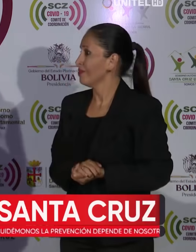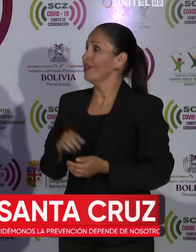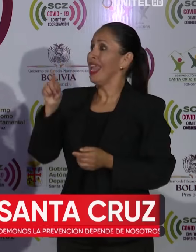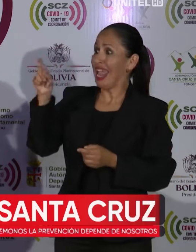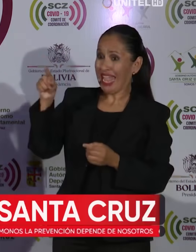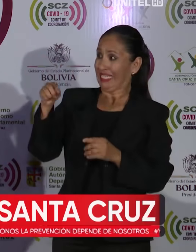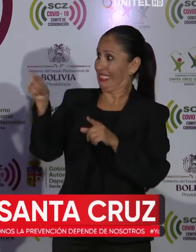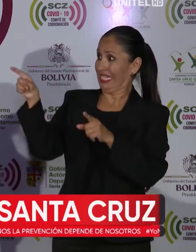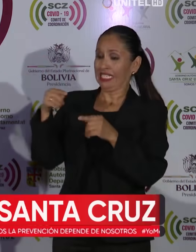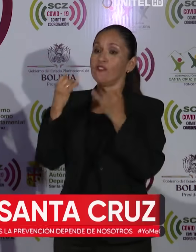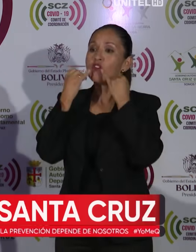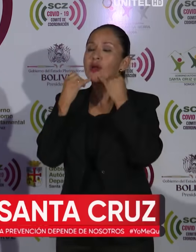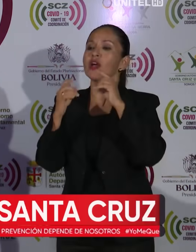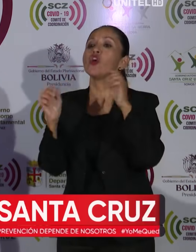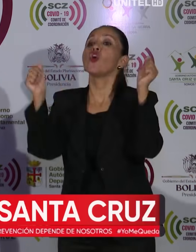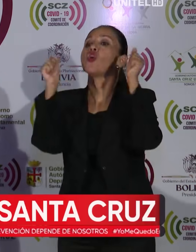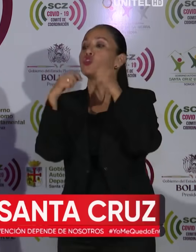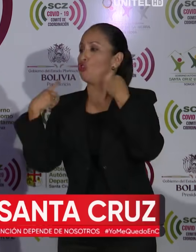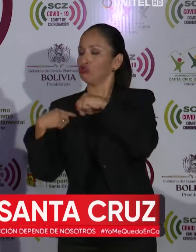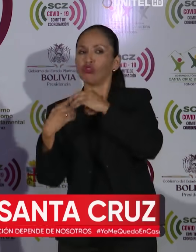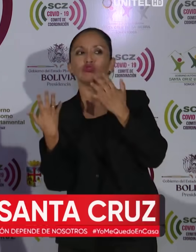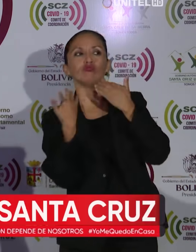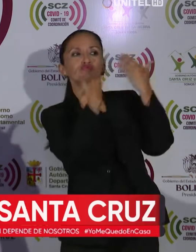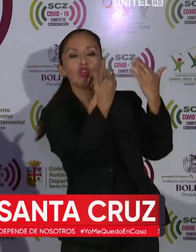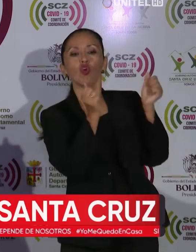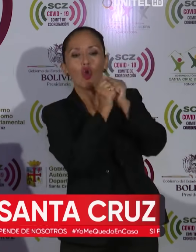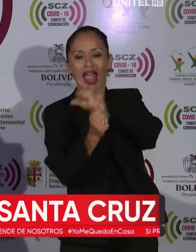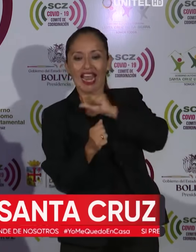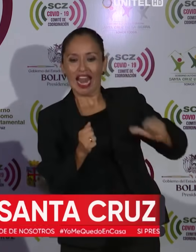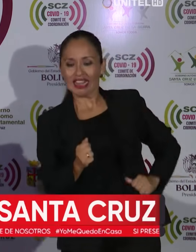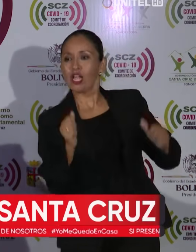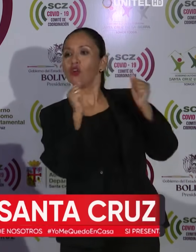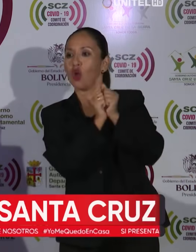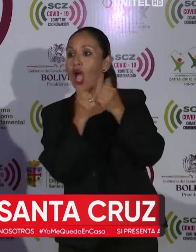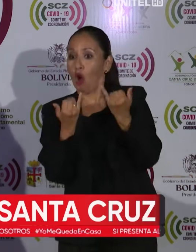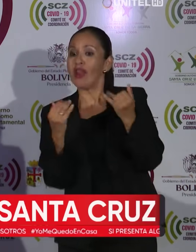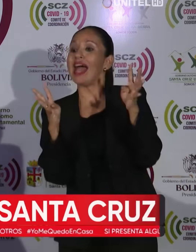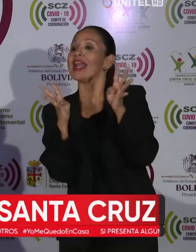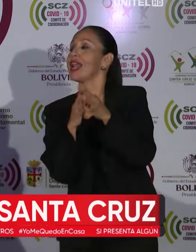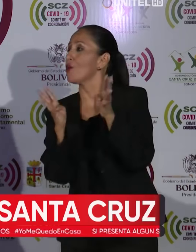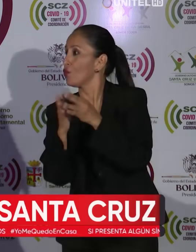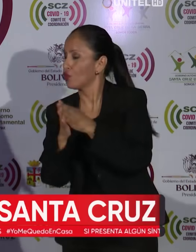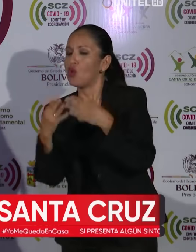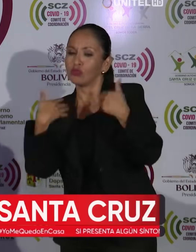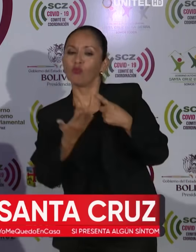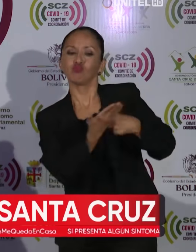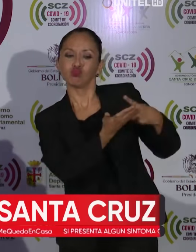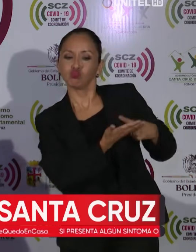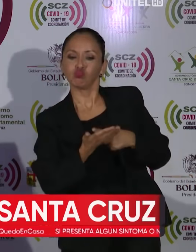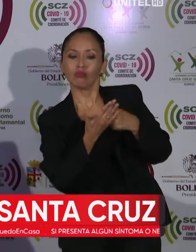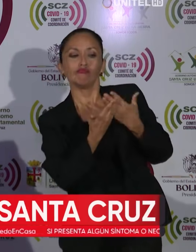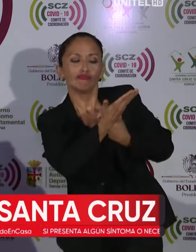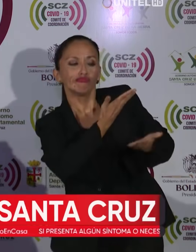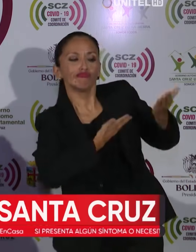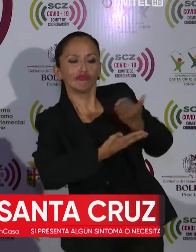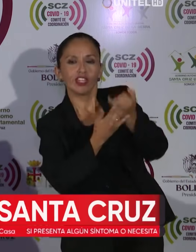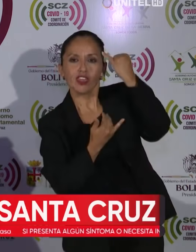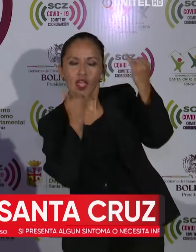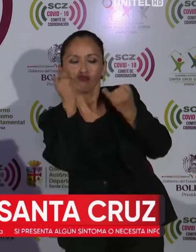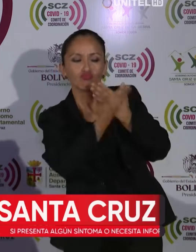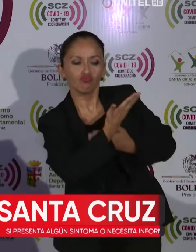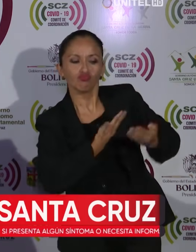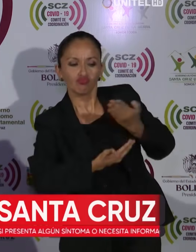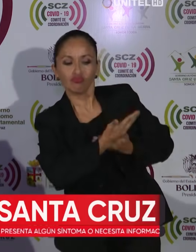Ese parámetro lo vamos a compartir con la alcaldía municipal, con la que hemos tenido hoy día una reunión. Hemos estado intercambiando